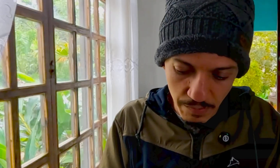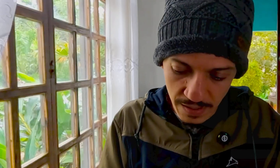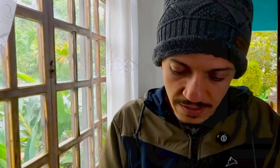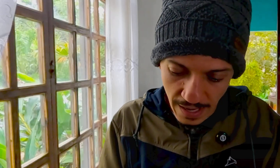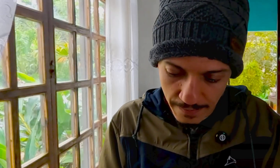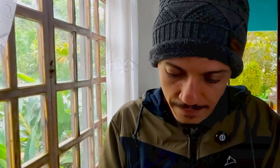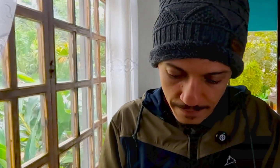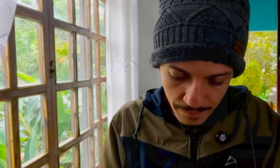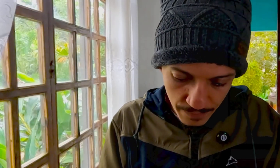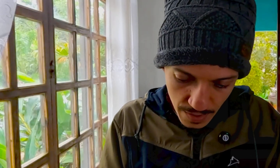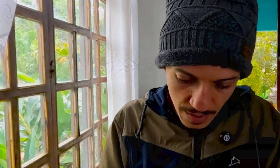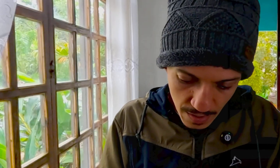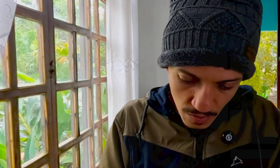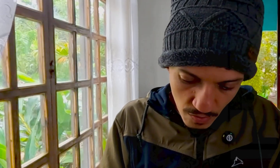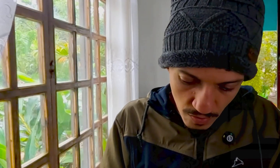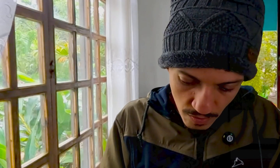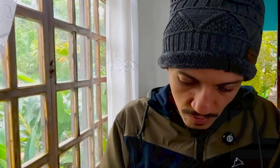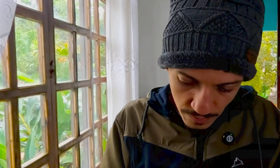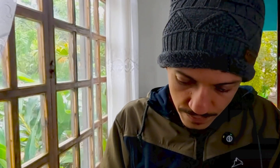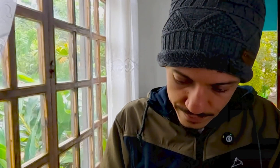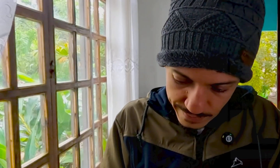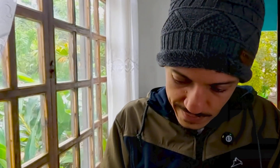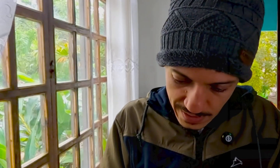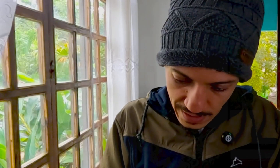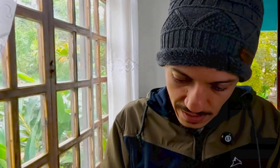aqui e plantar,